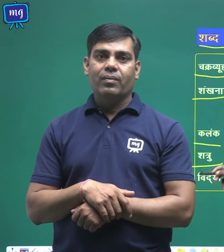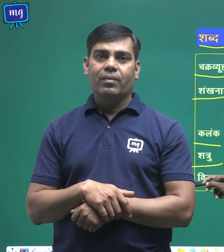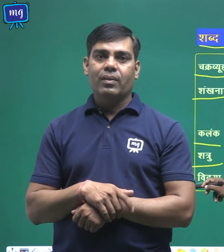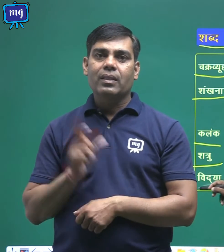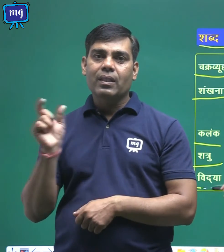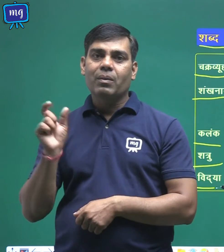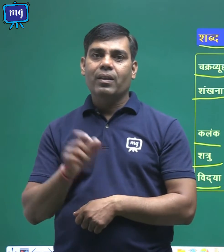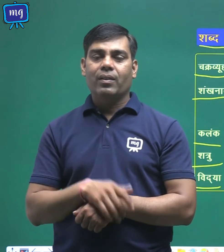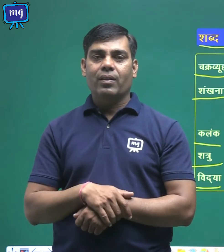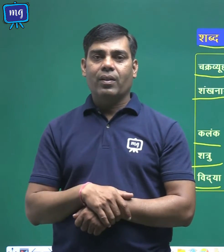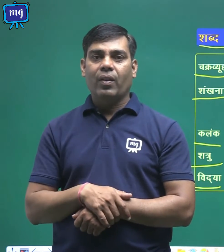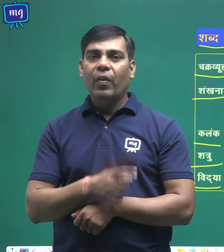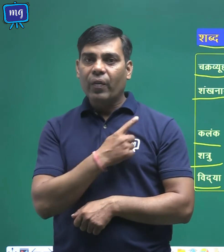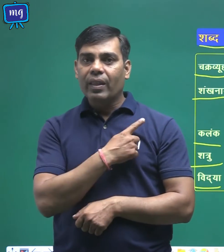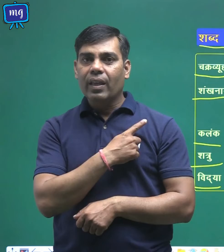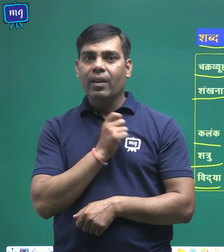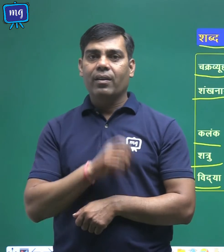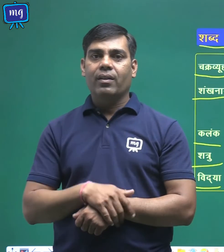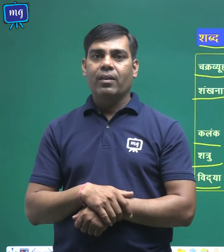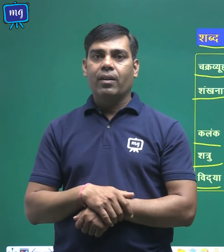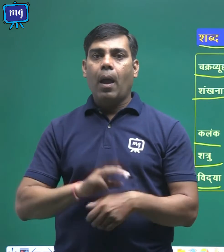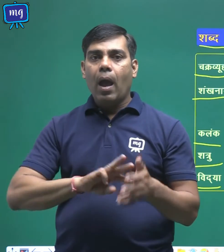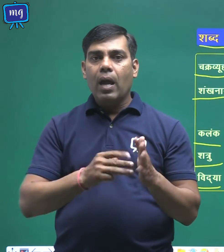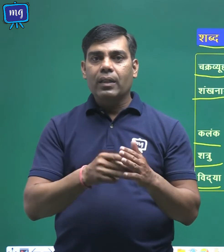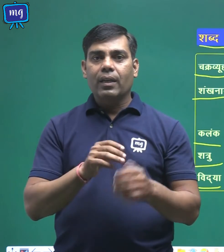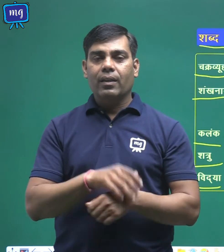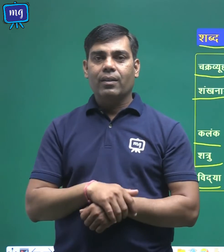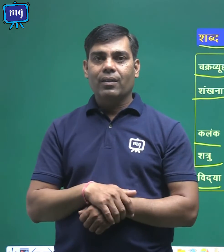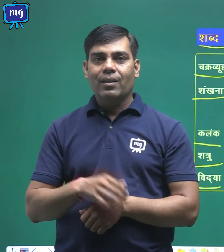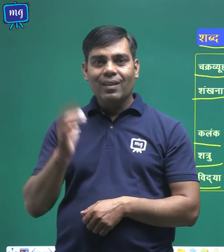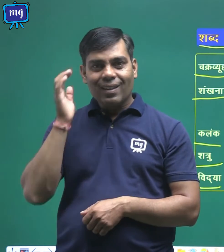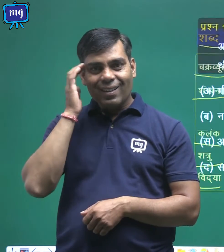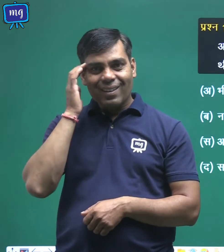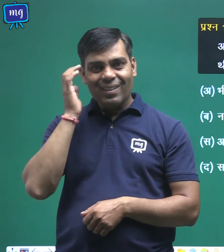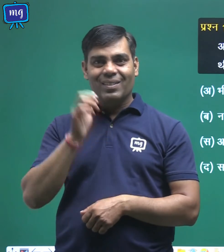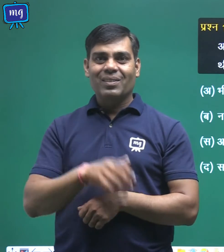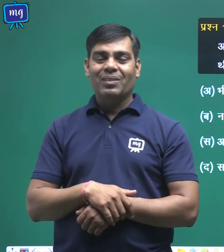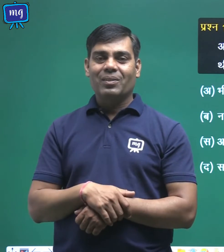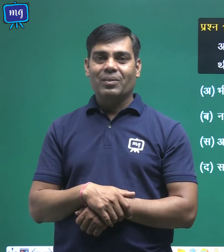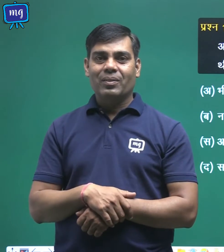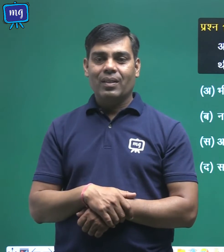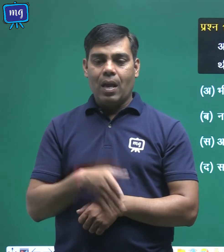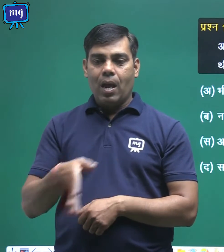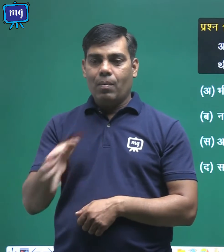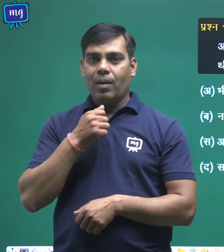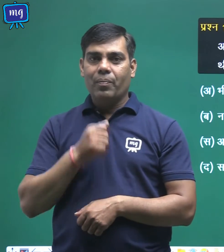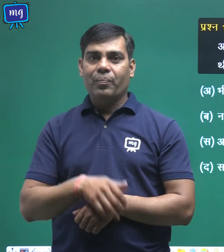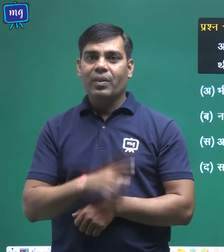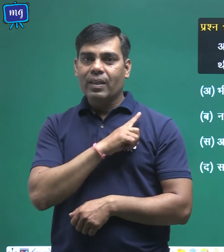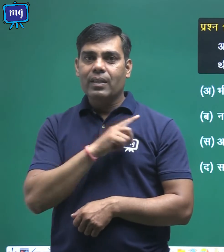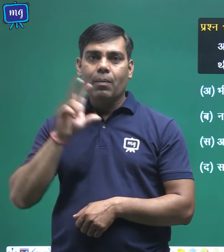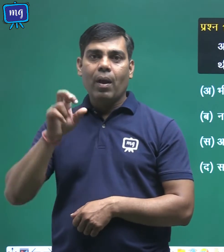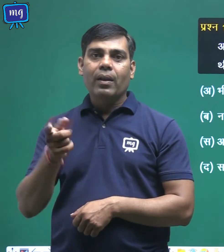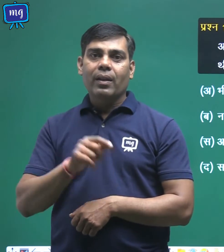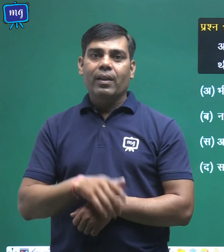शब्द है विद्या, अर्थ है ज्ञान। अब हम इस पाठ